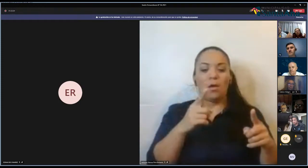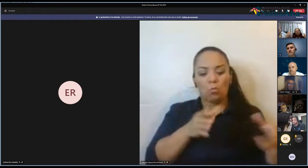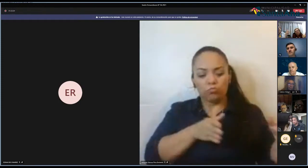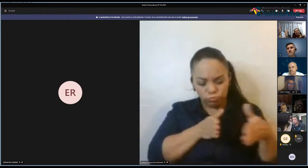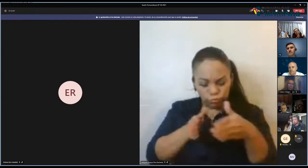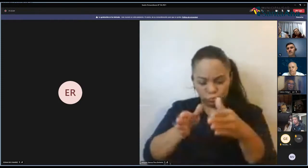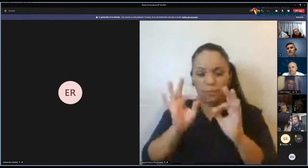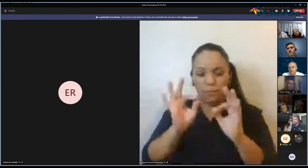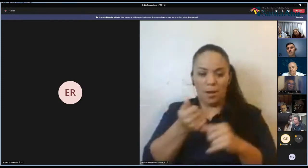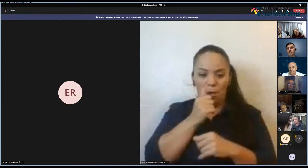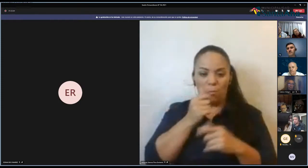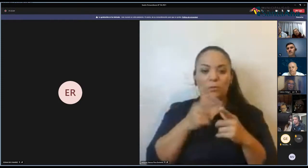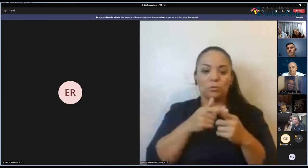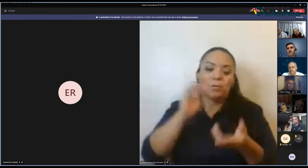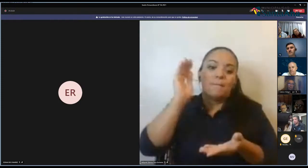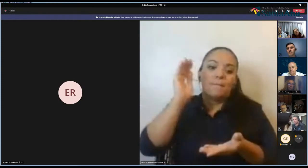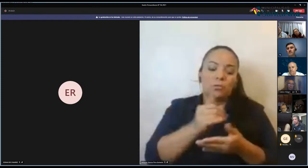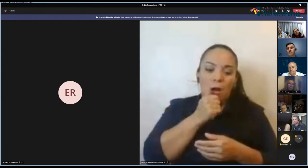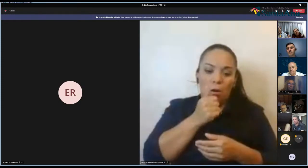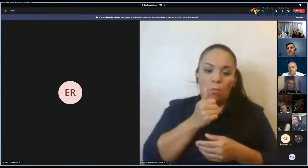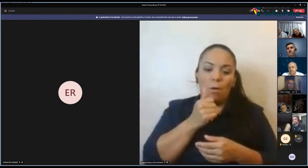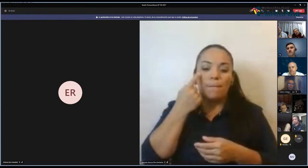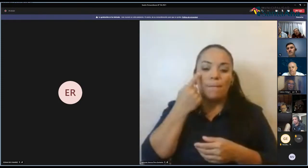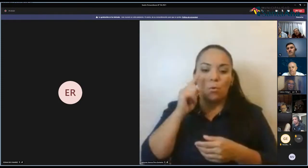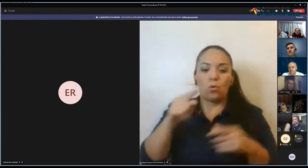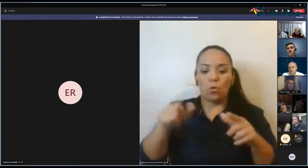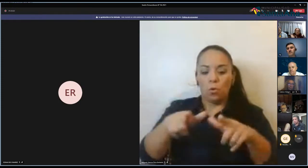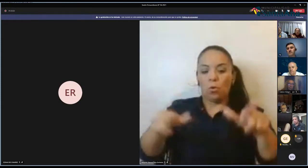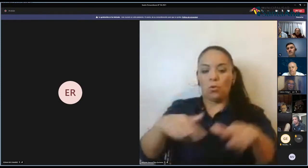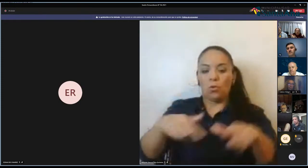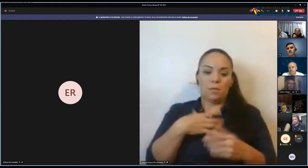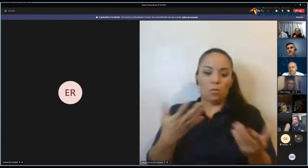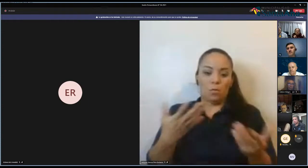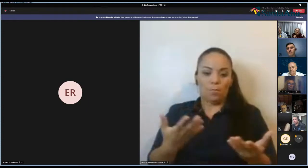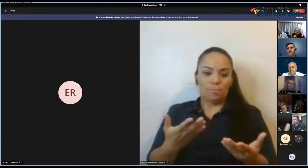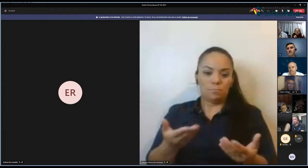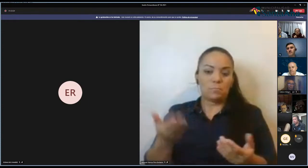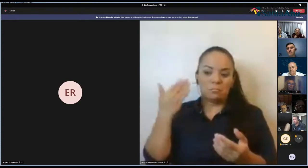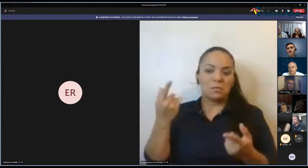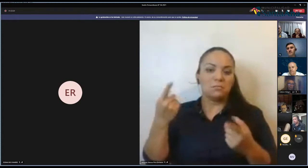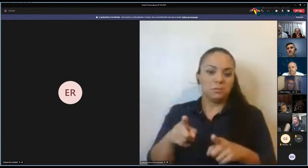iba a bajar menos agua por la cámpora por la propiedad mía que era lo que pasaba